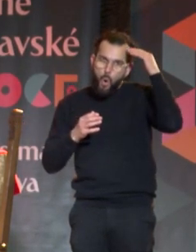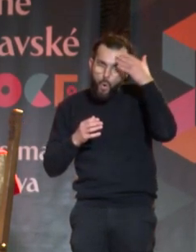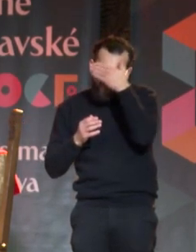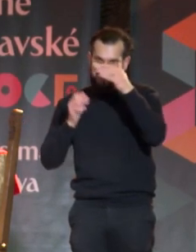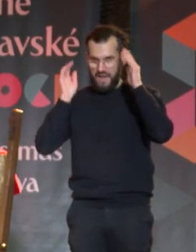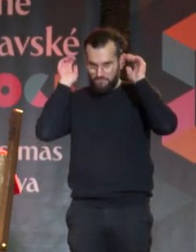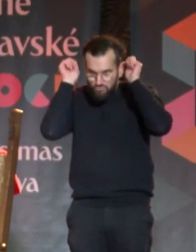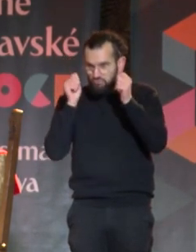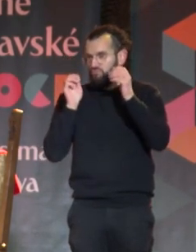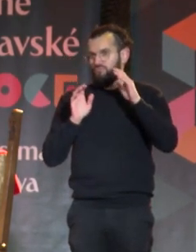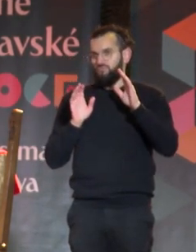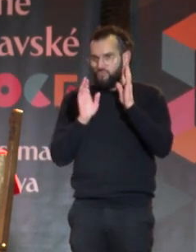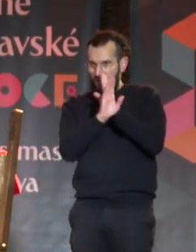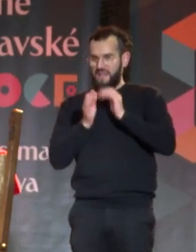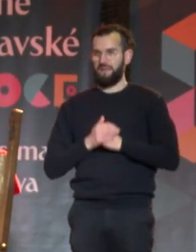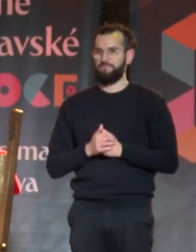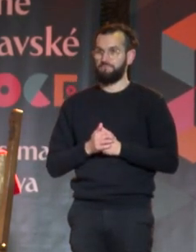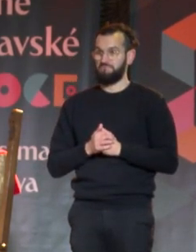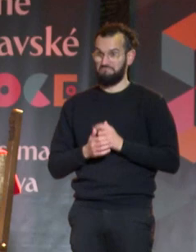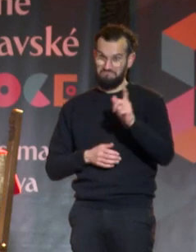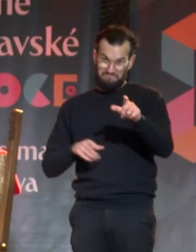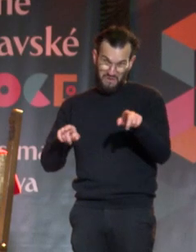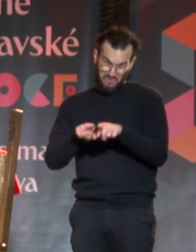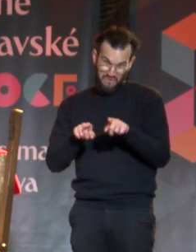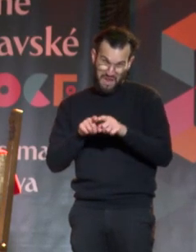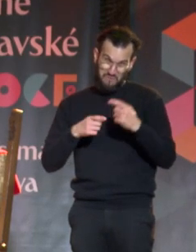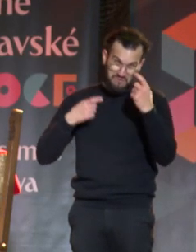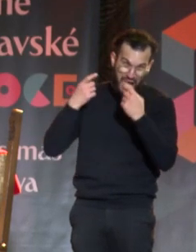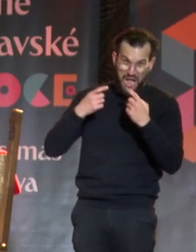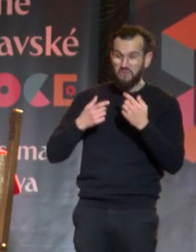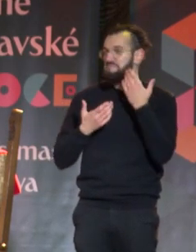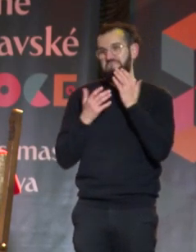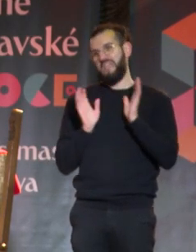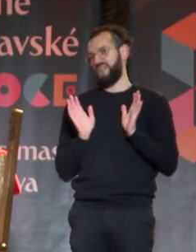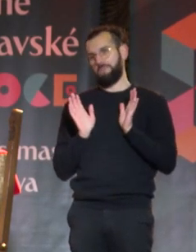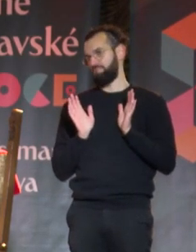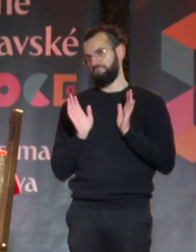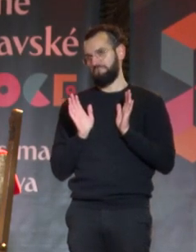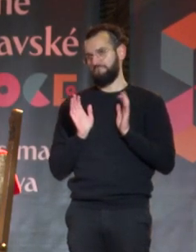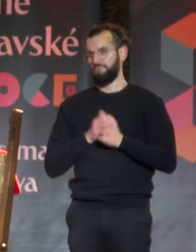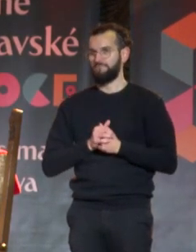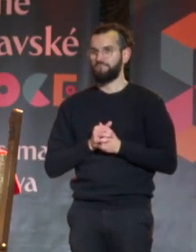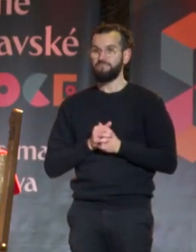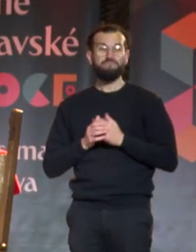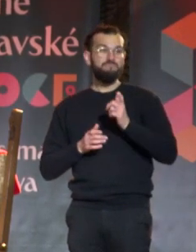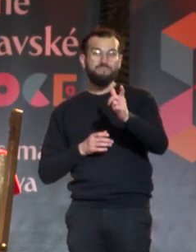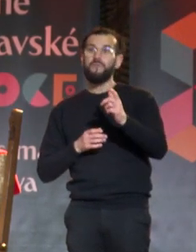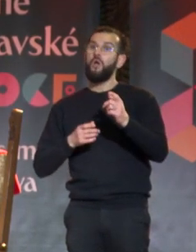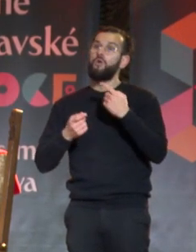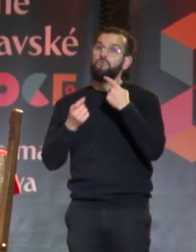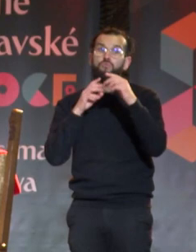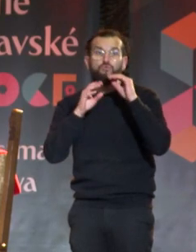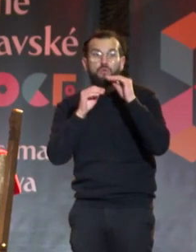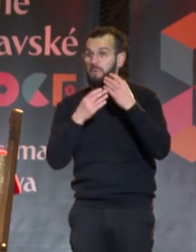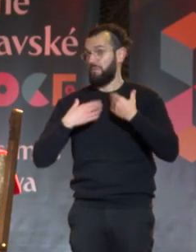ofinou. Či máme niečo spoločné? To neviem. Pretože sme sa spolu nikdy